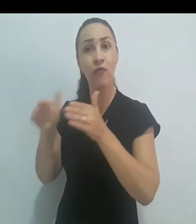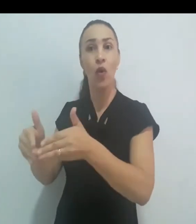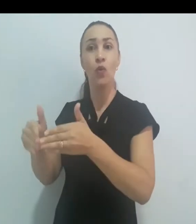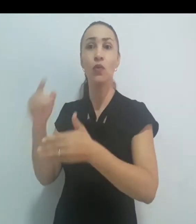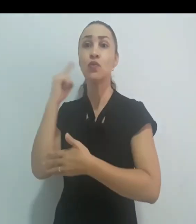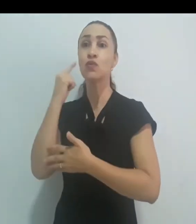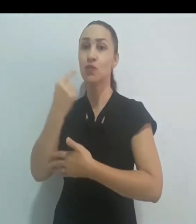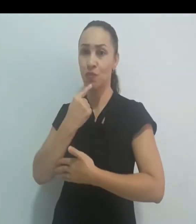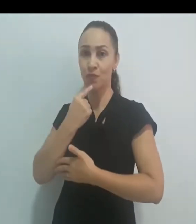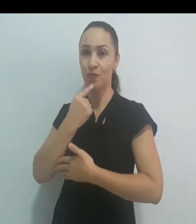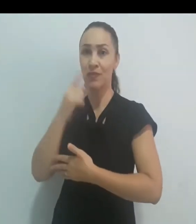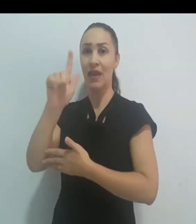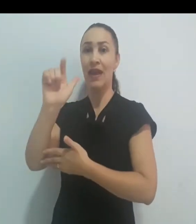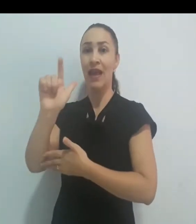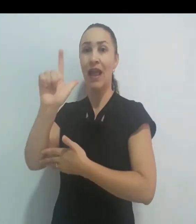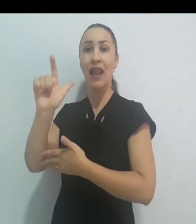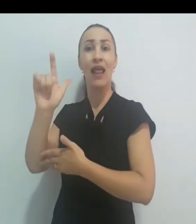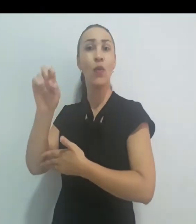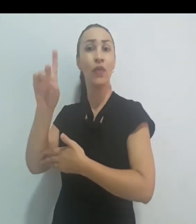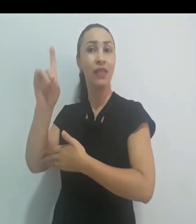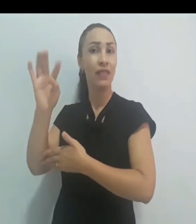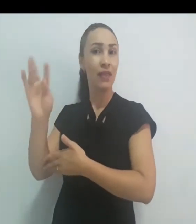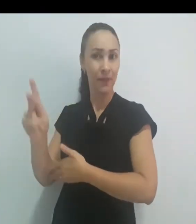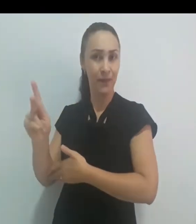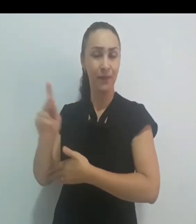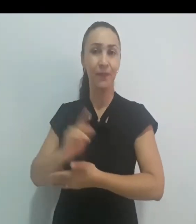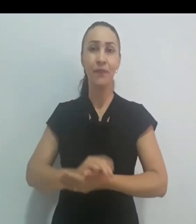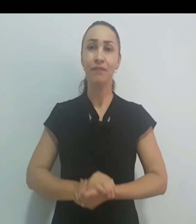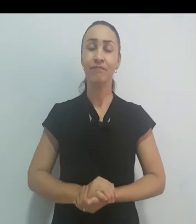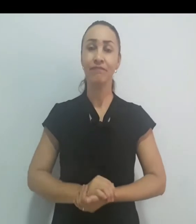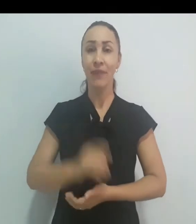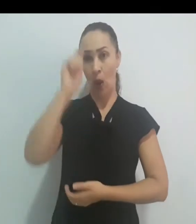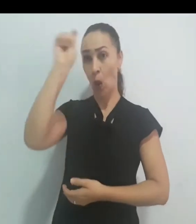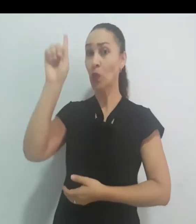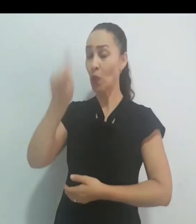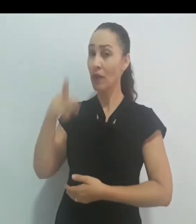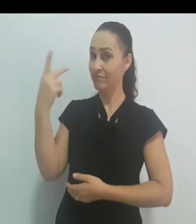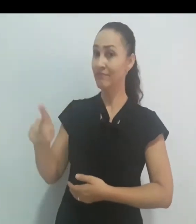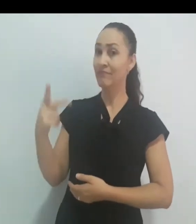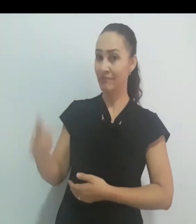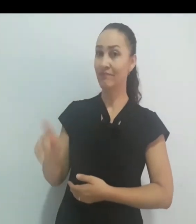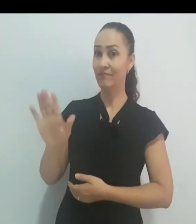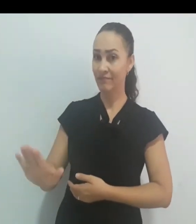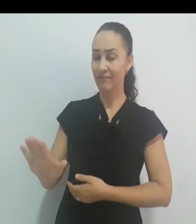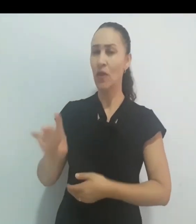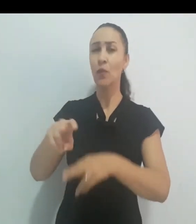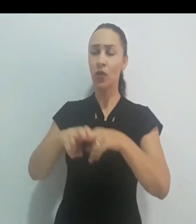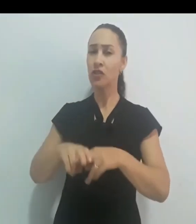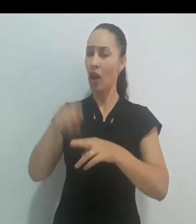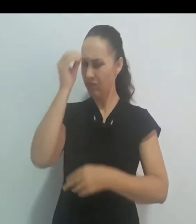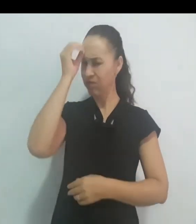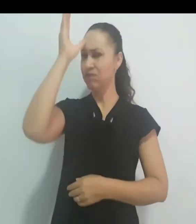né, a Universidade de Gallaudet, né? E ela, inclusive, é de lá. Então, ela tem mais